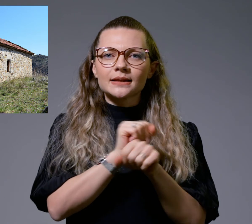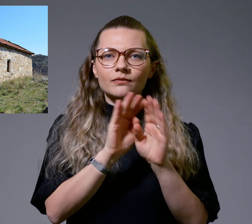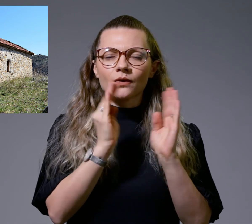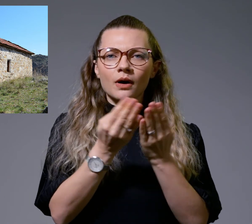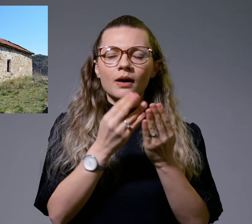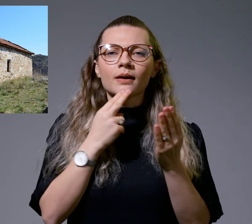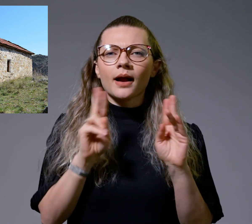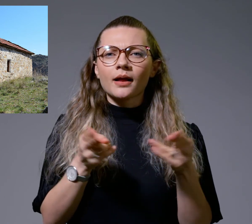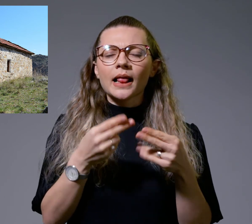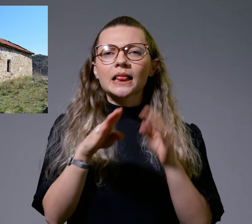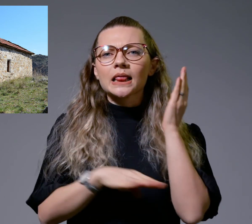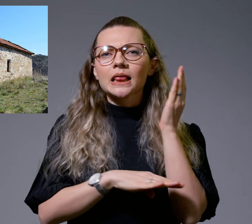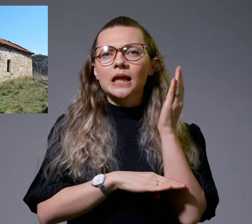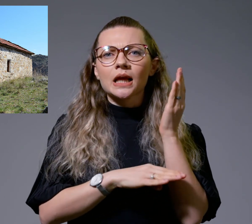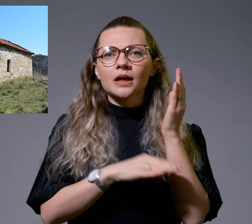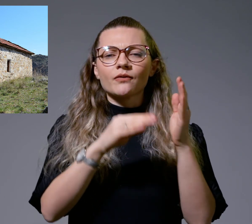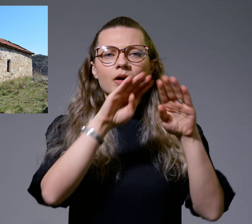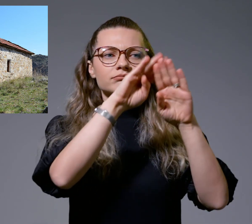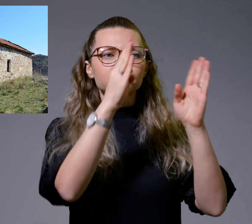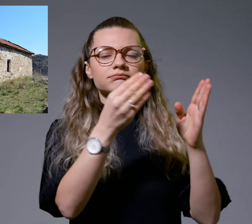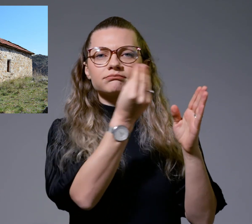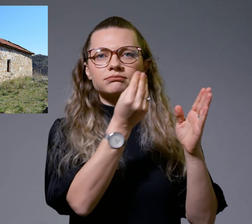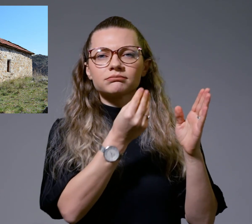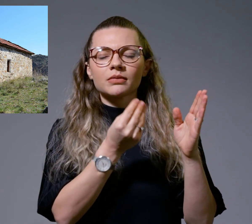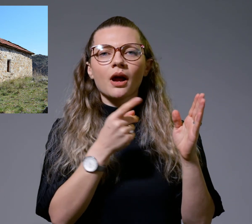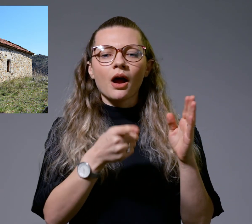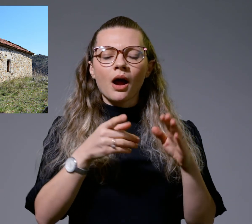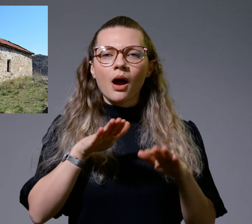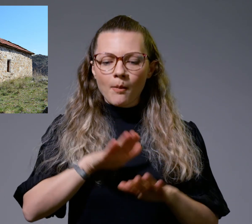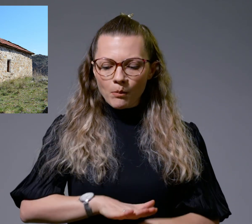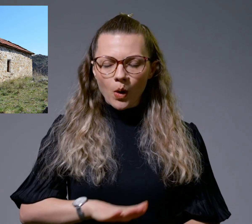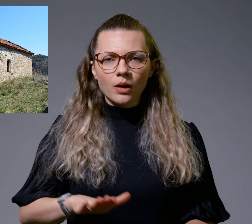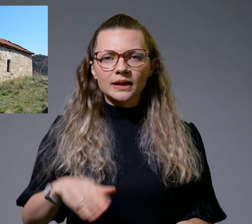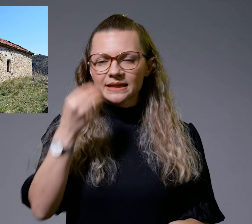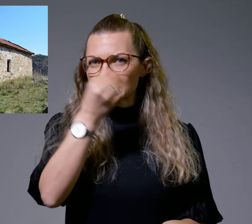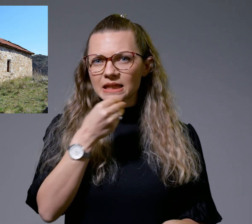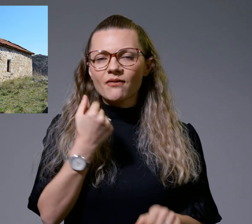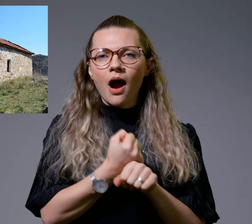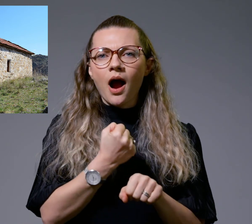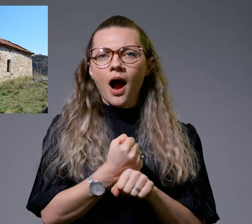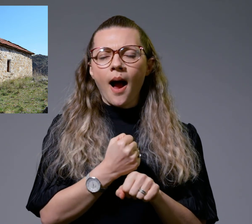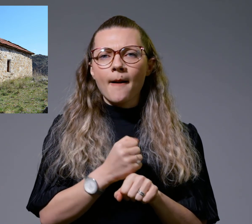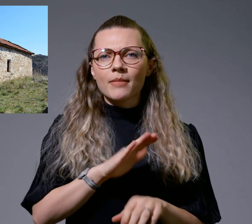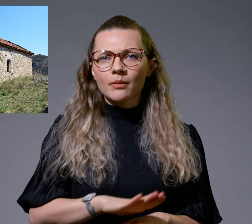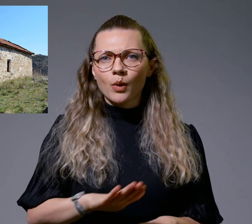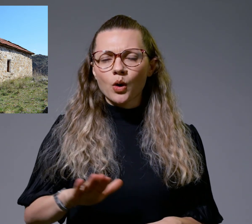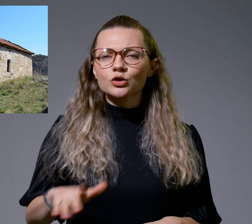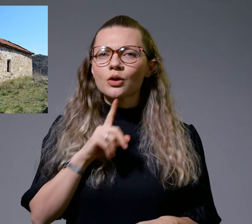дрвен иконостас. Подот на црквата е од камени плочи набиени на